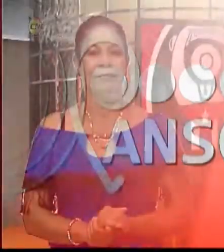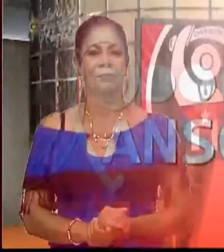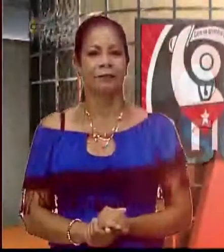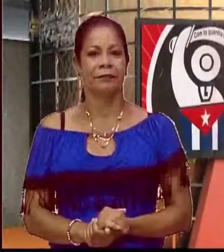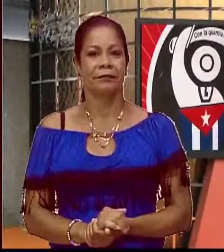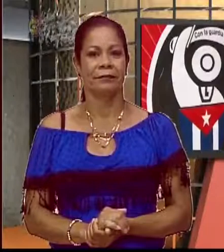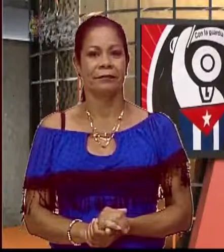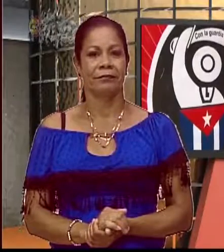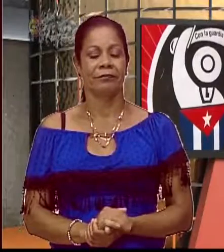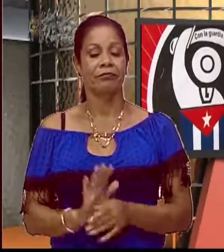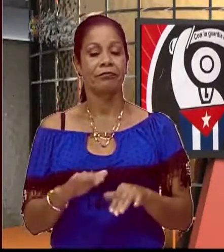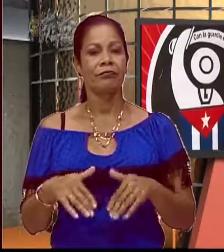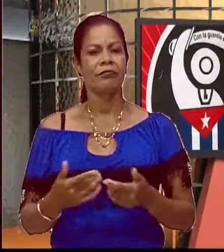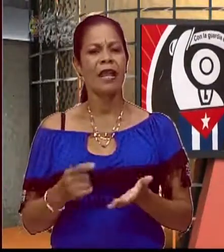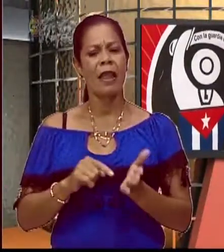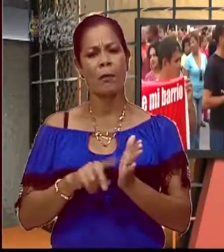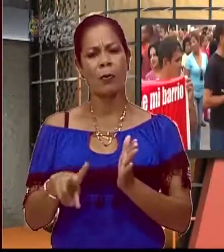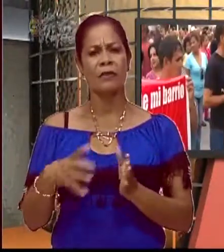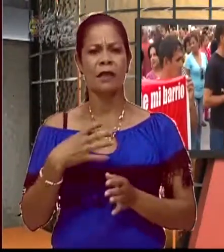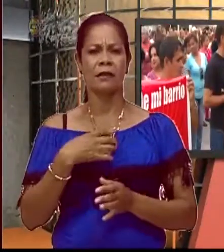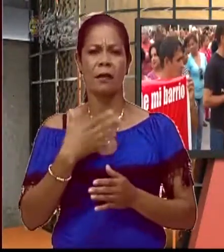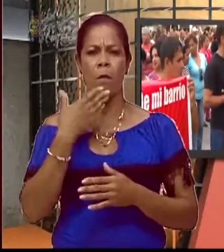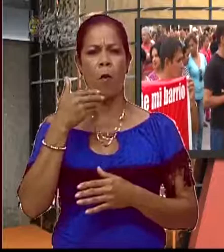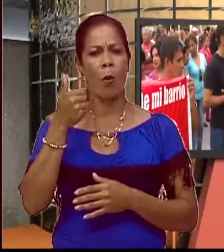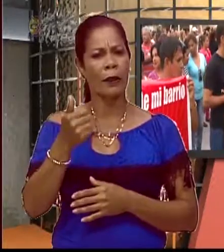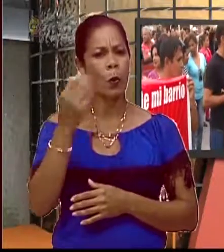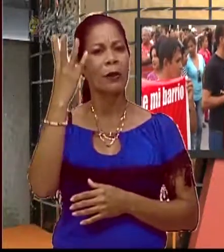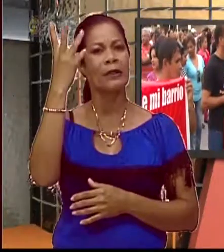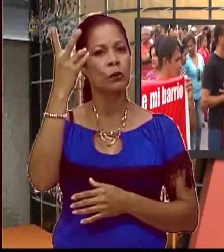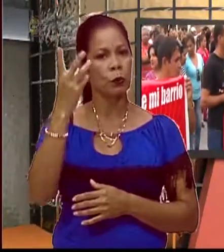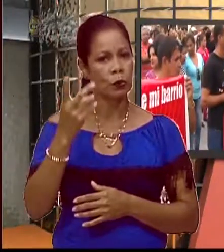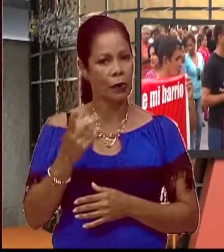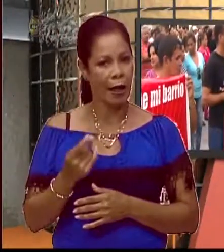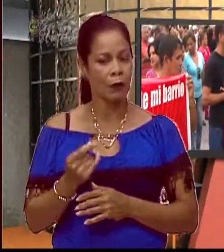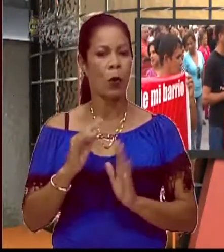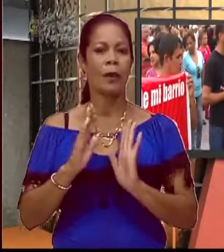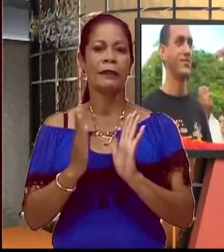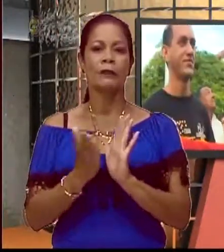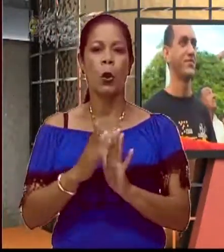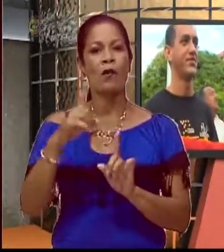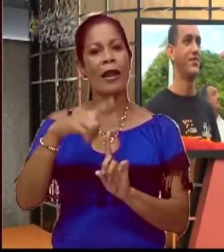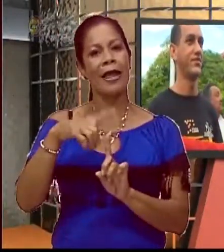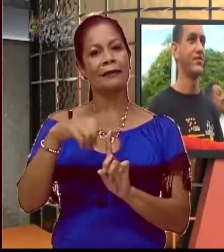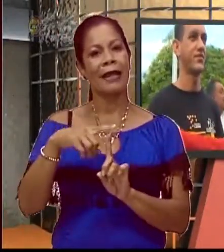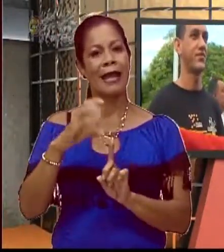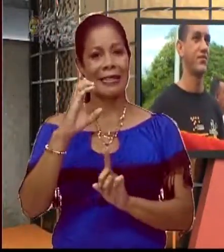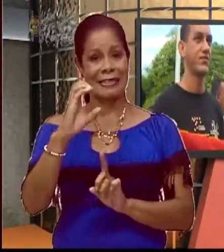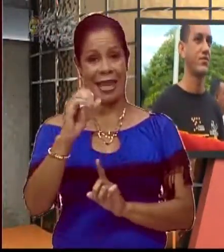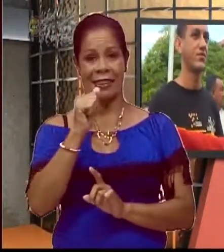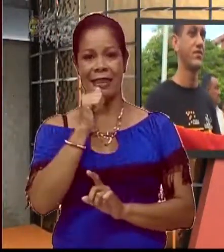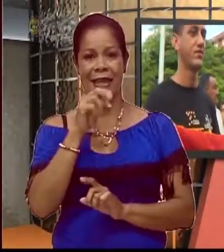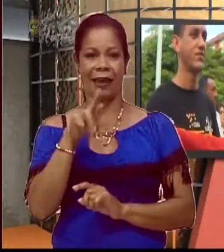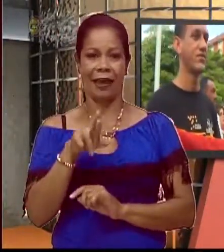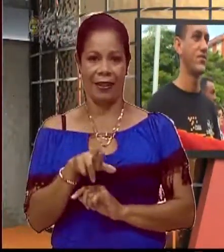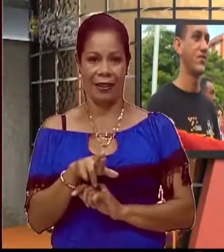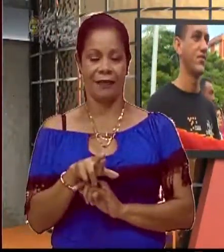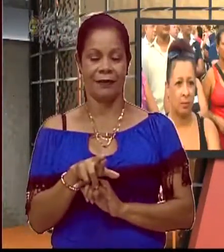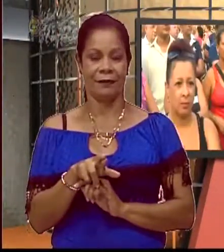La provincia exhibe un resultado integral y sostenido en las tareas de los comités de defensa de la revolución.